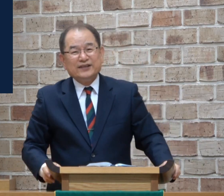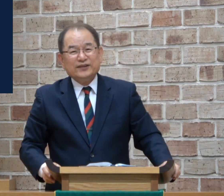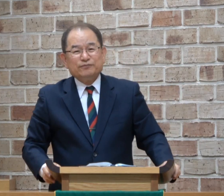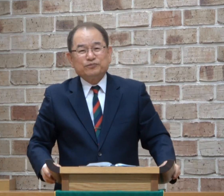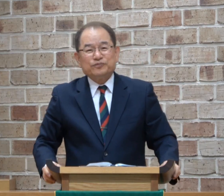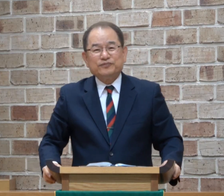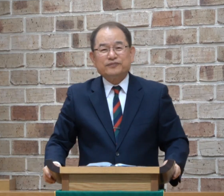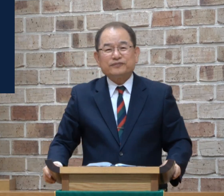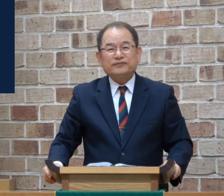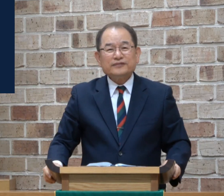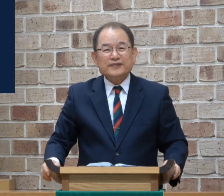아름다운